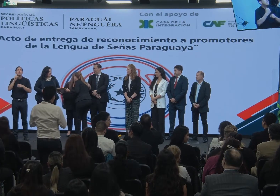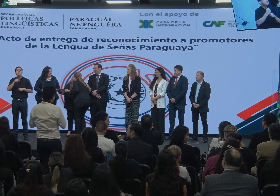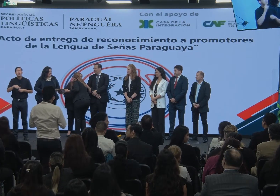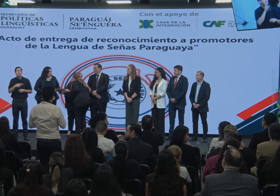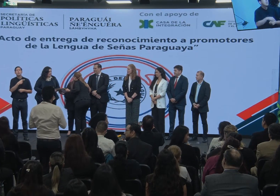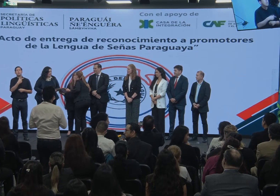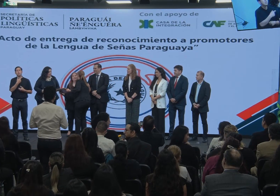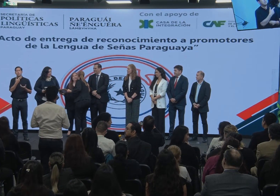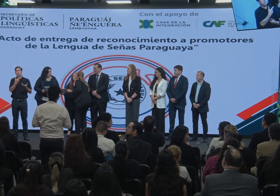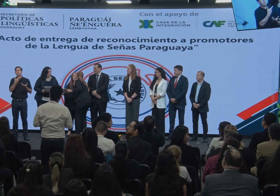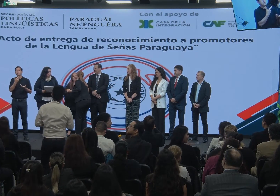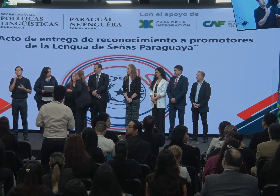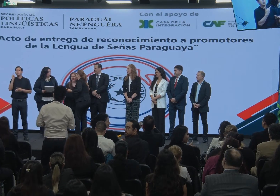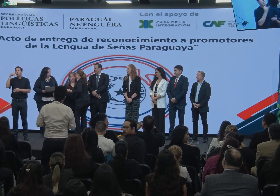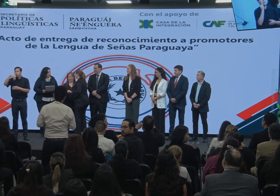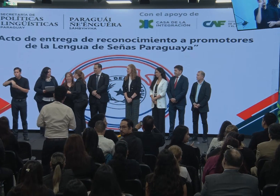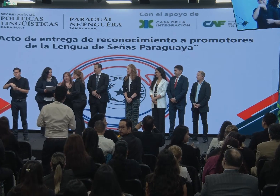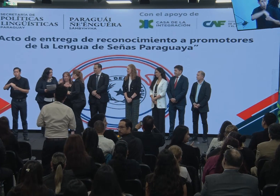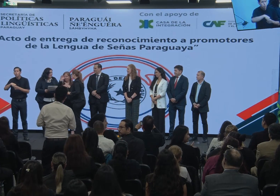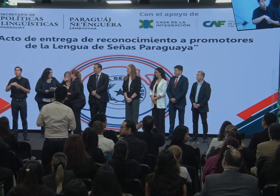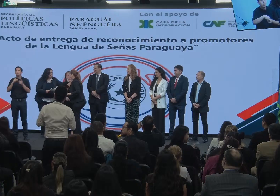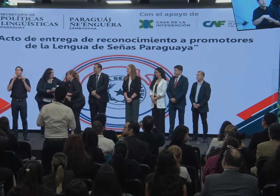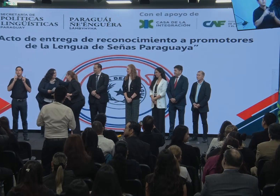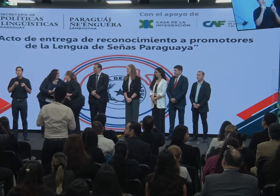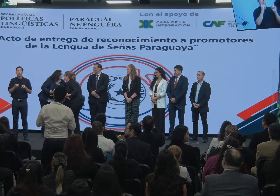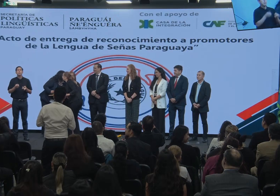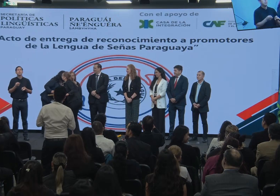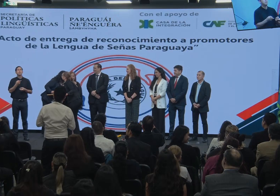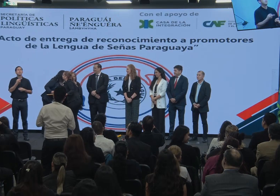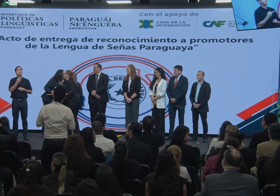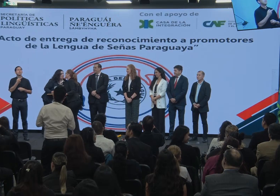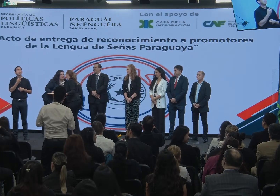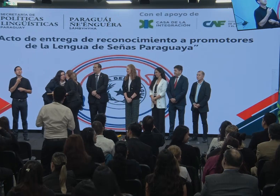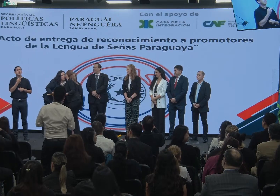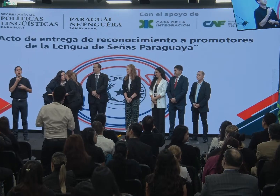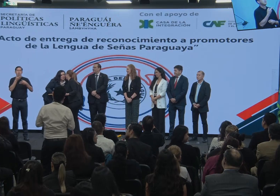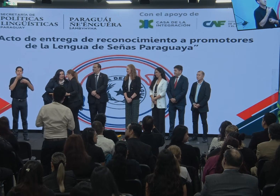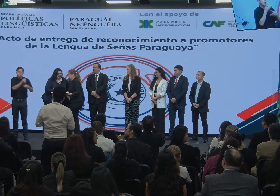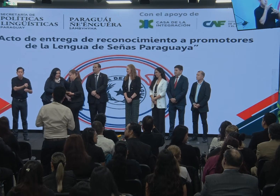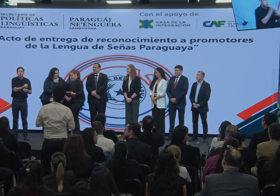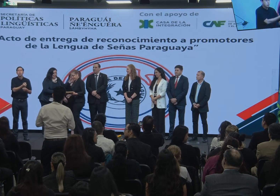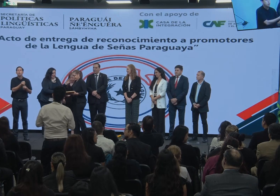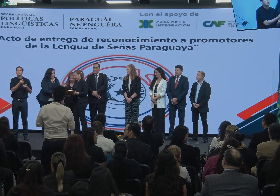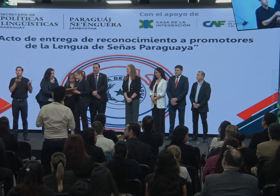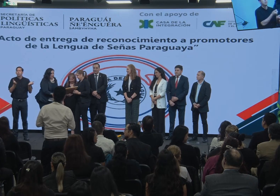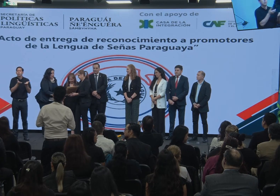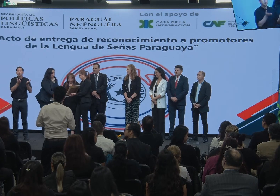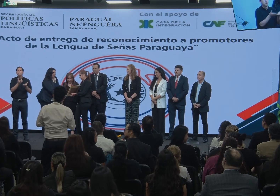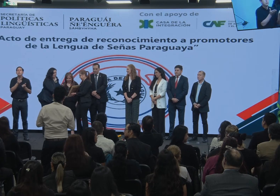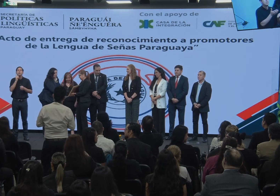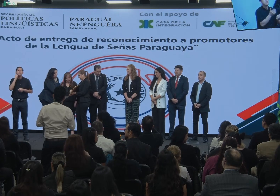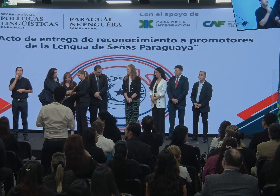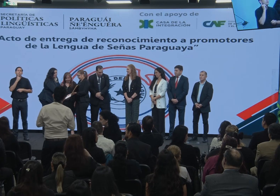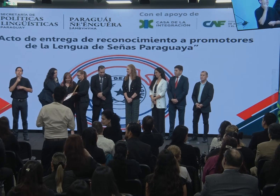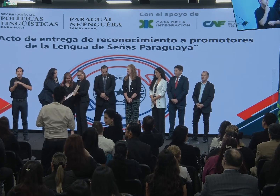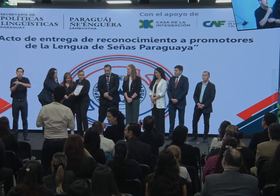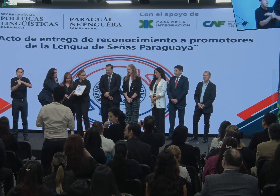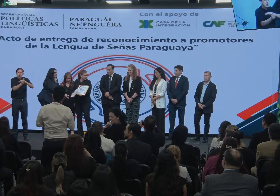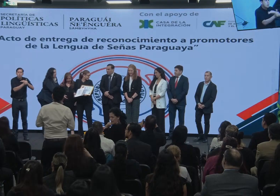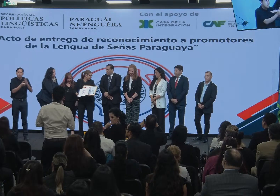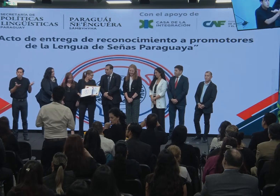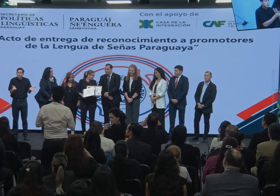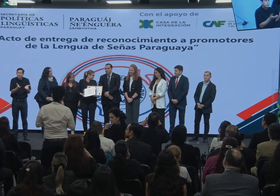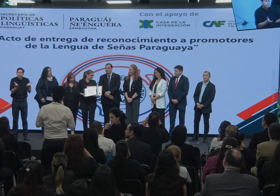en el ámbito de la inclusión educativa. Apoyó y acompañó a alumnos sordos y a